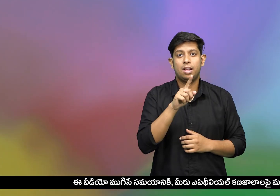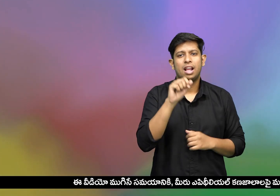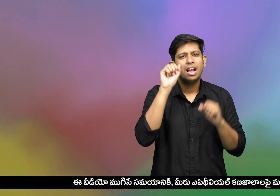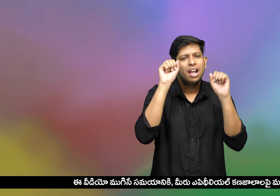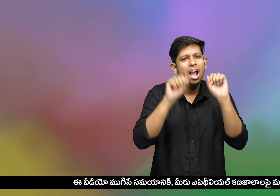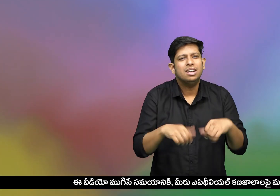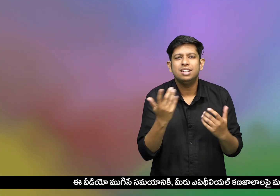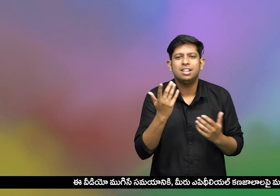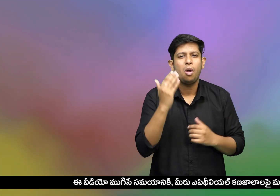కణజాలాలపై మరియు